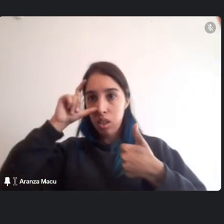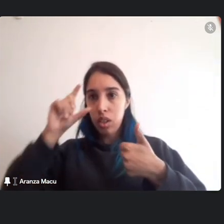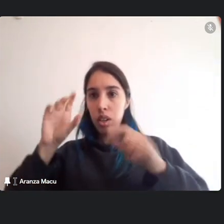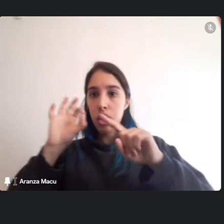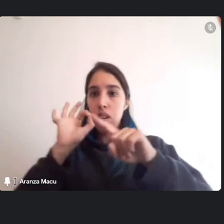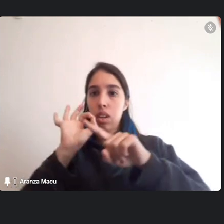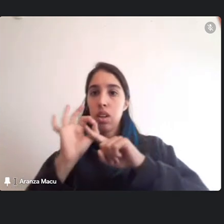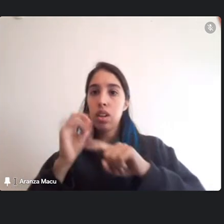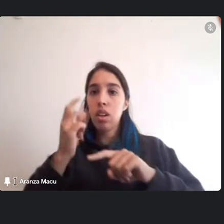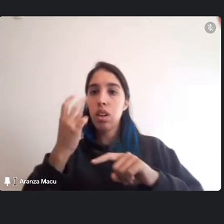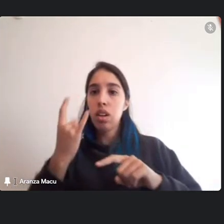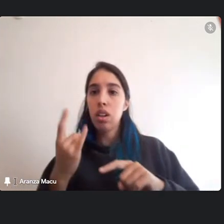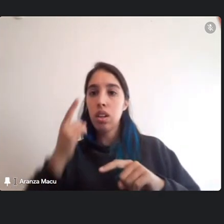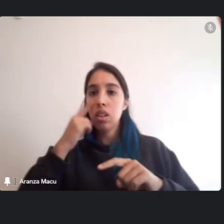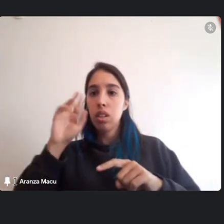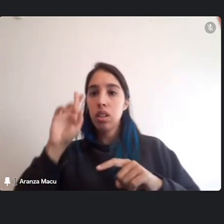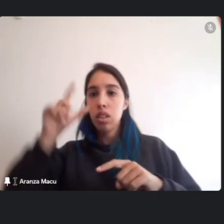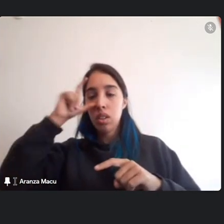Require.